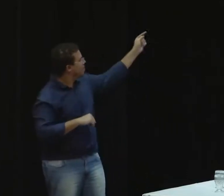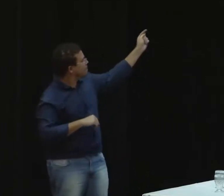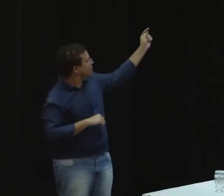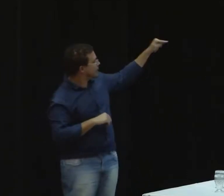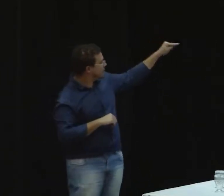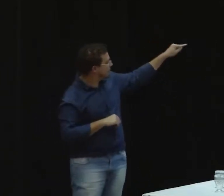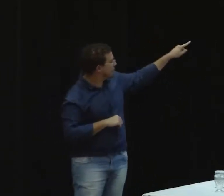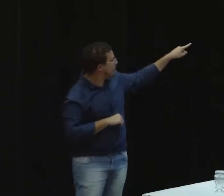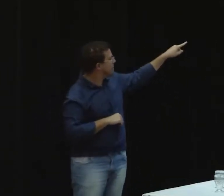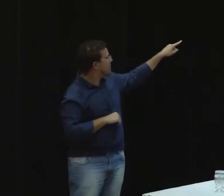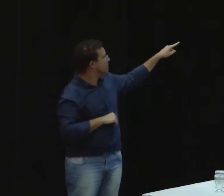criança.